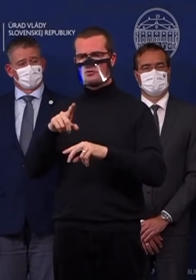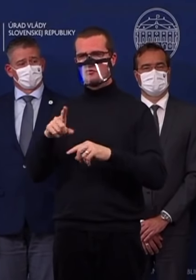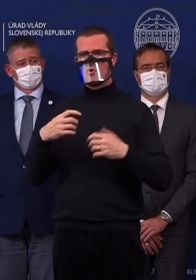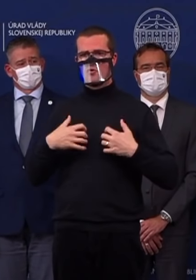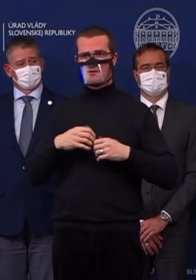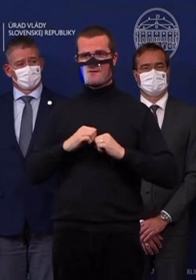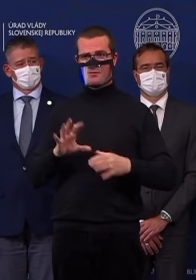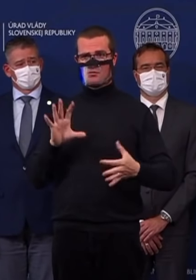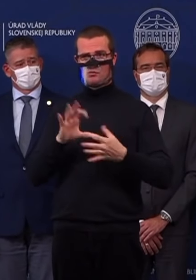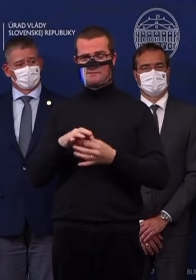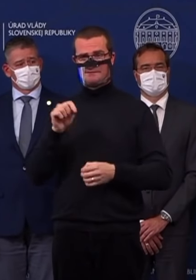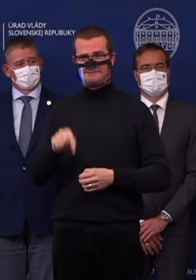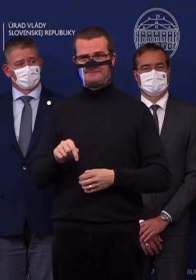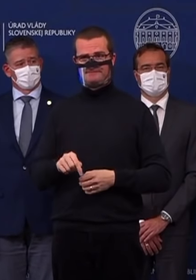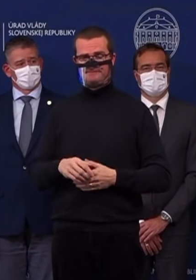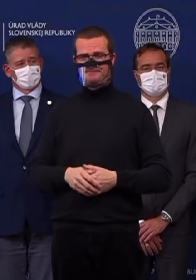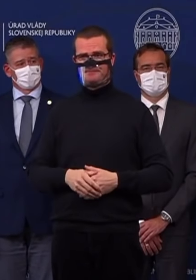Slovensku.